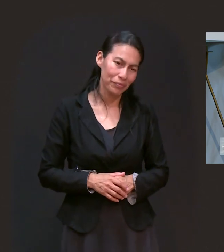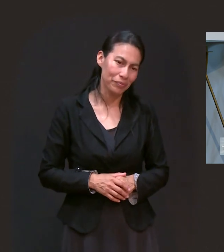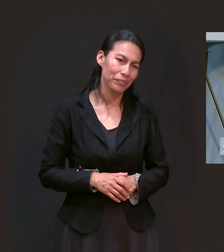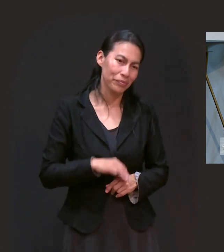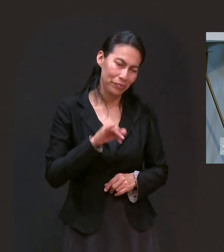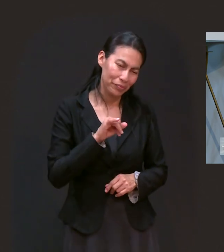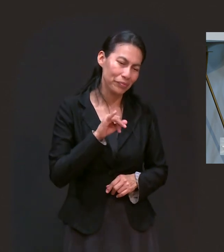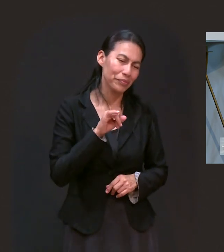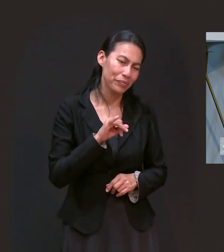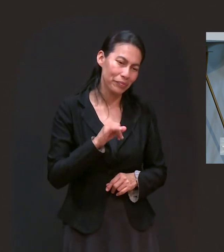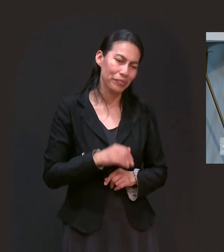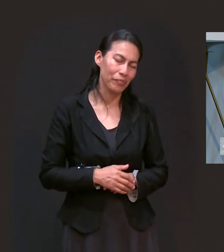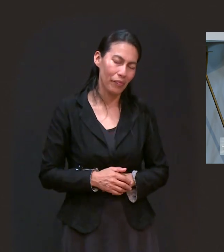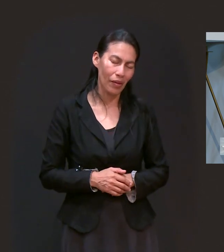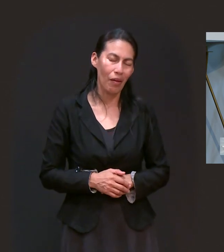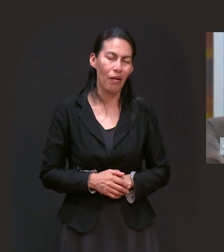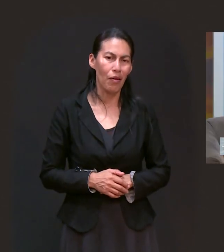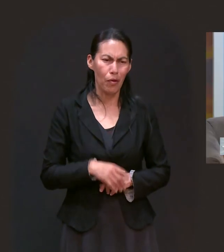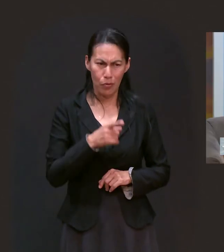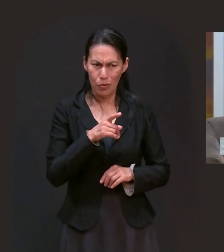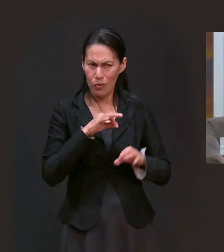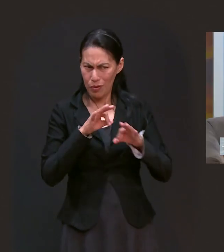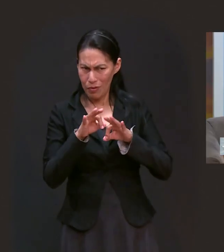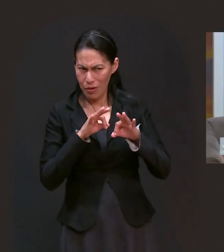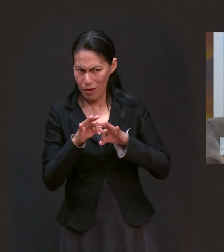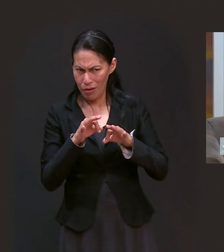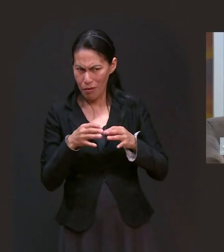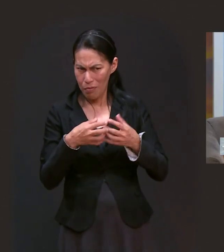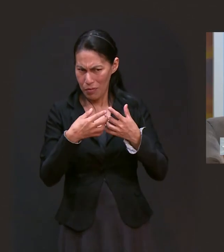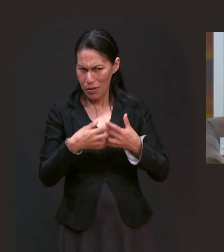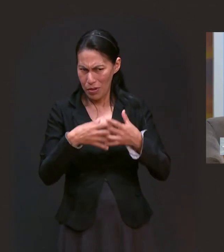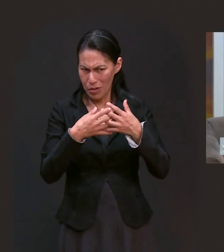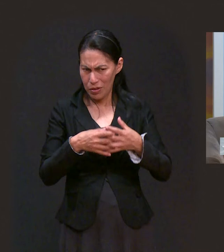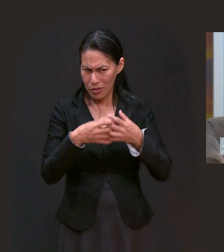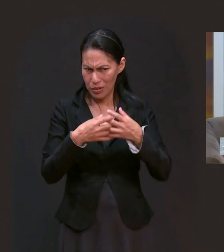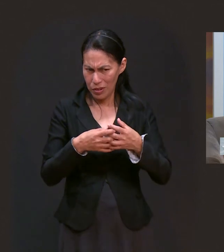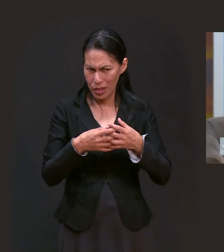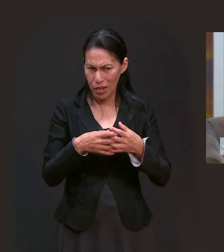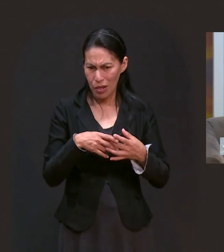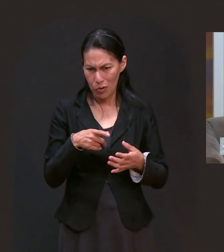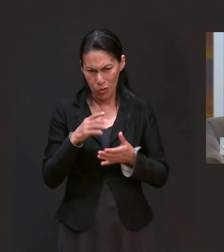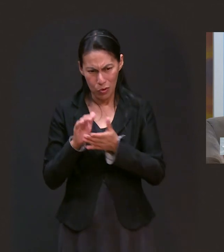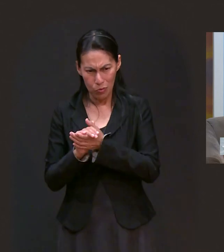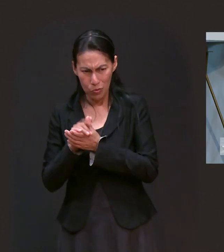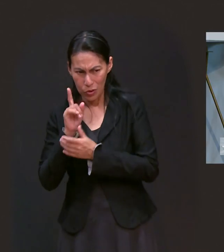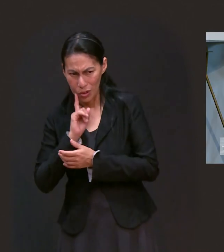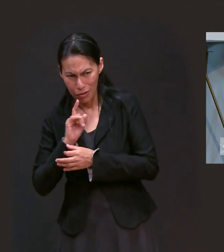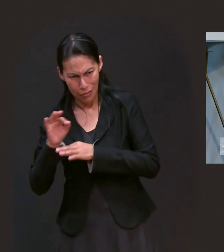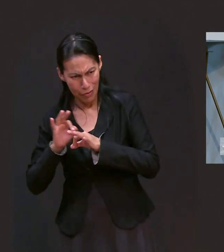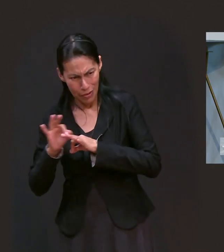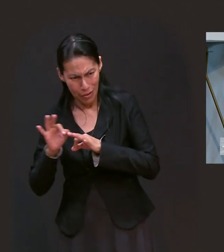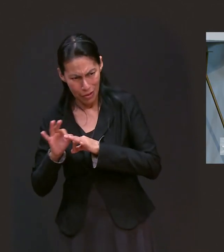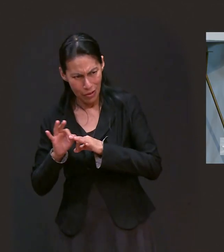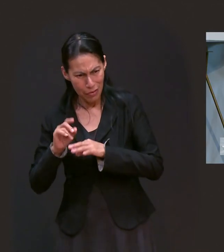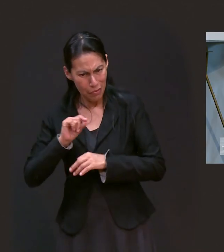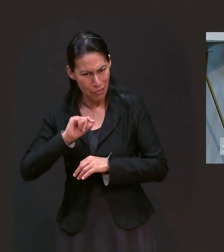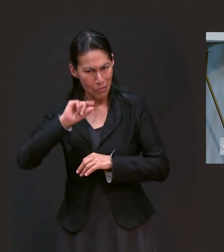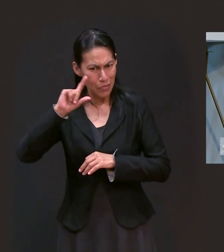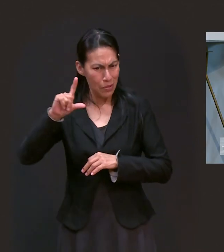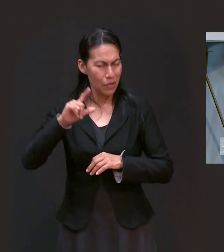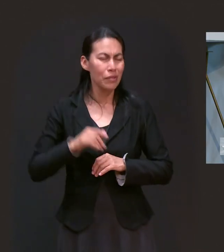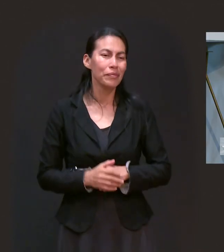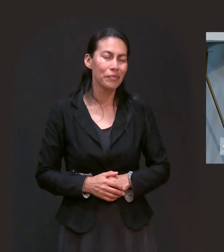por las subespecialidades y tú estarías todavía trabajando en tu empresa y tu esposa